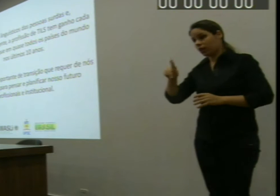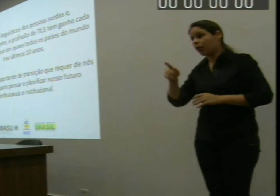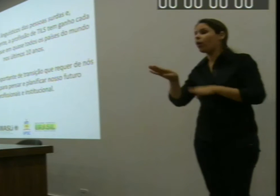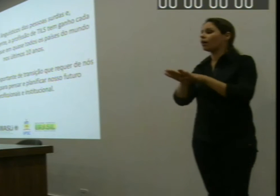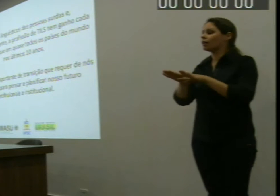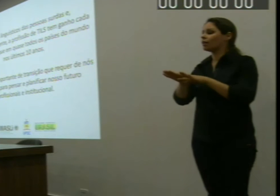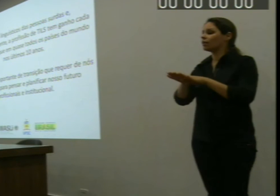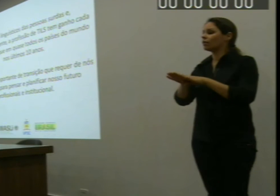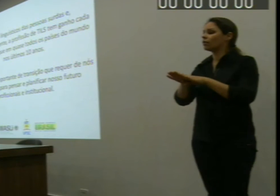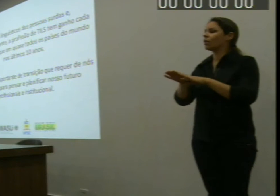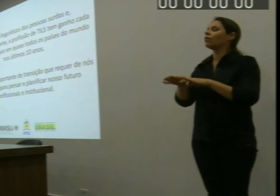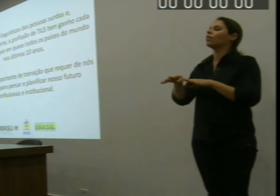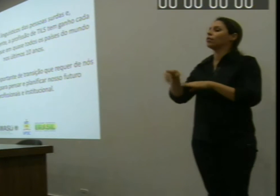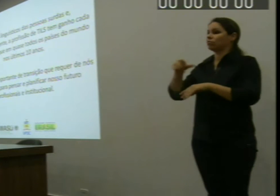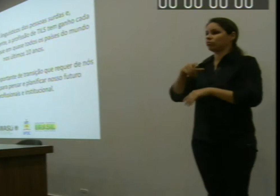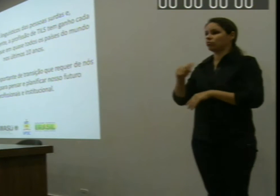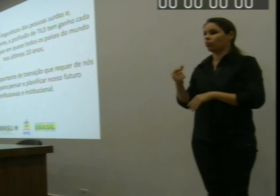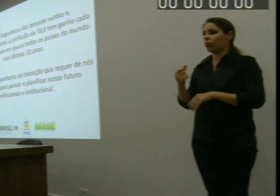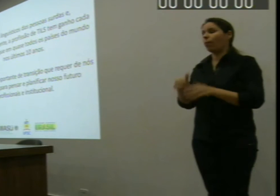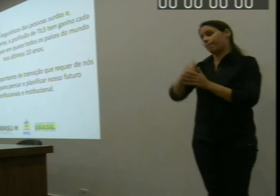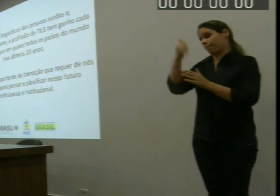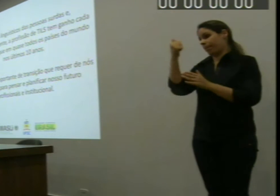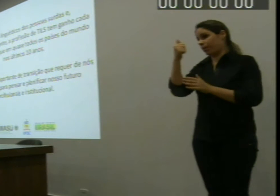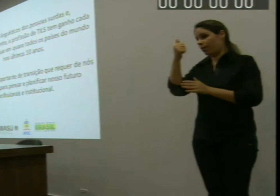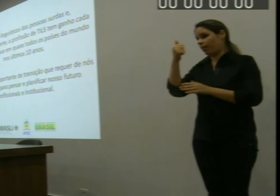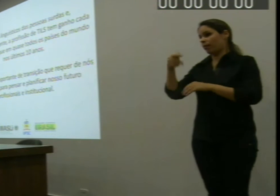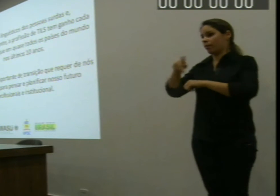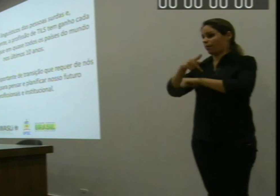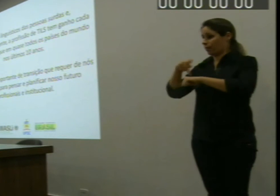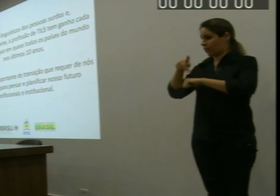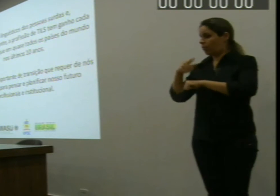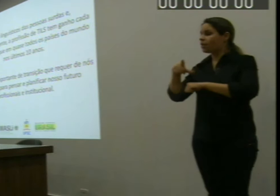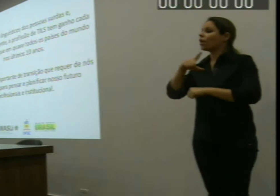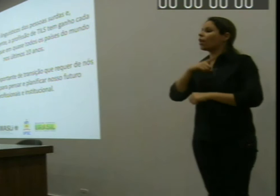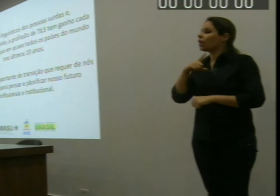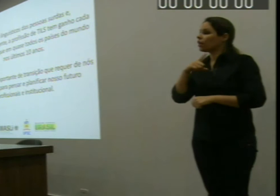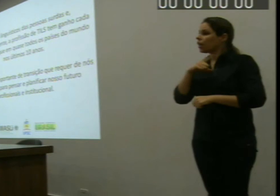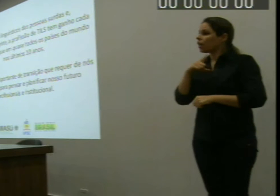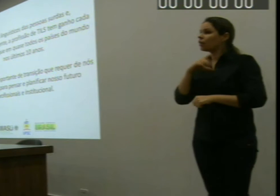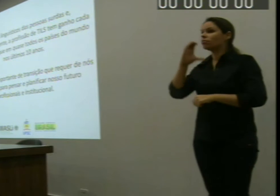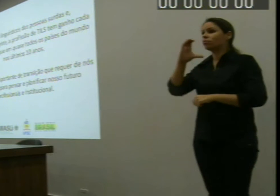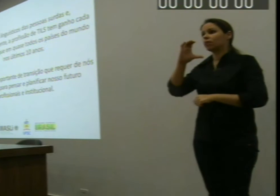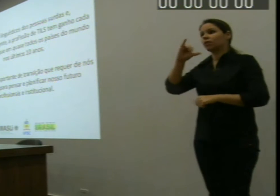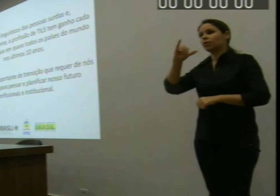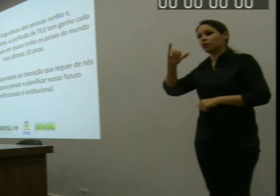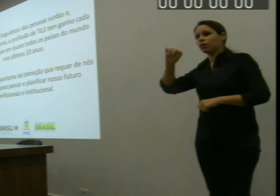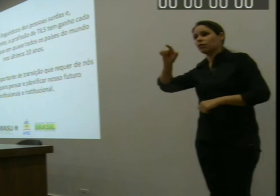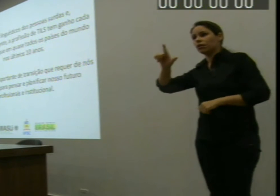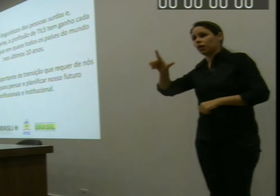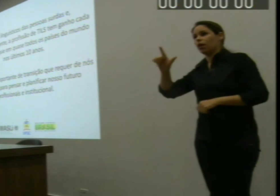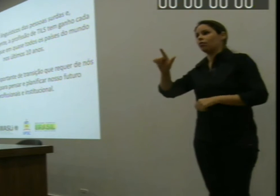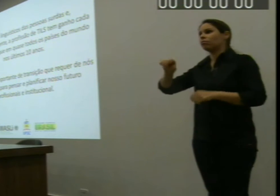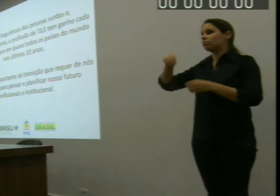Colômbia e o Paraguai os dois são os únicos que TM uma central de intérprete de libras eh